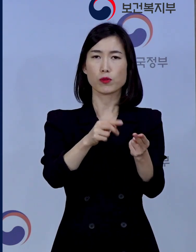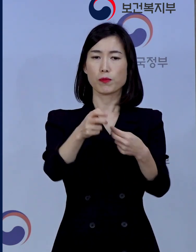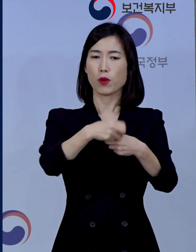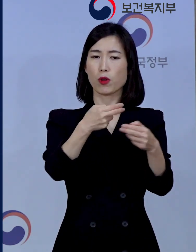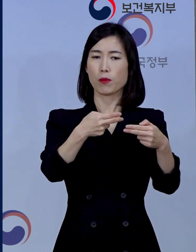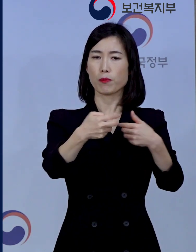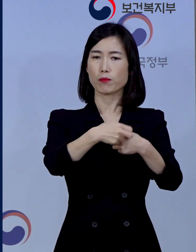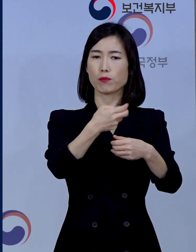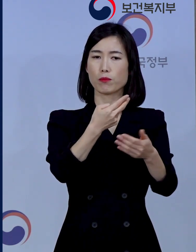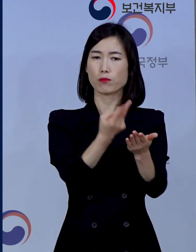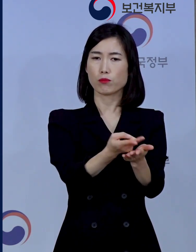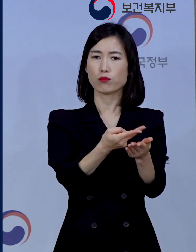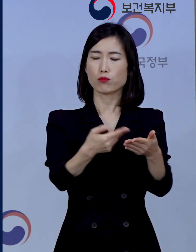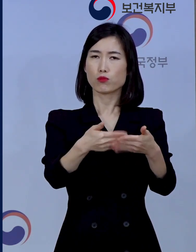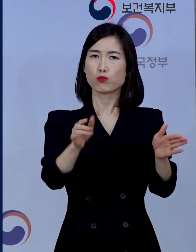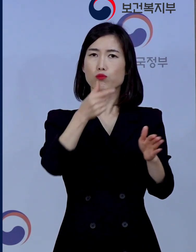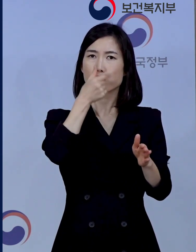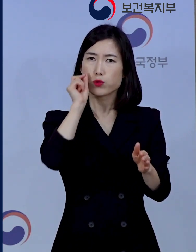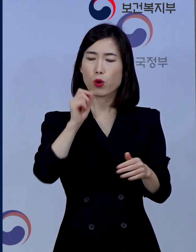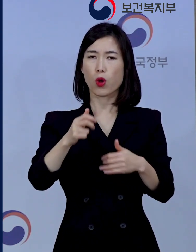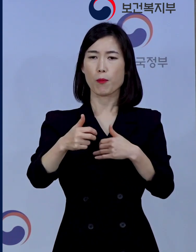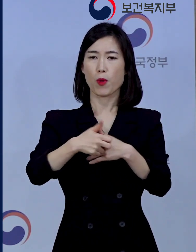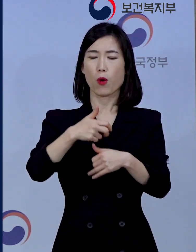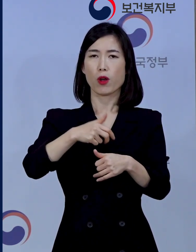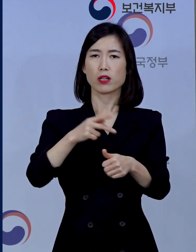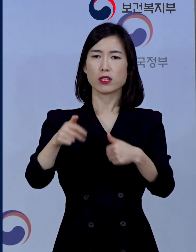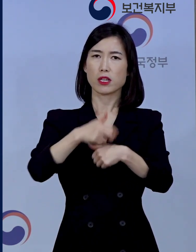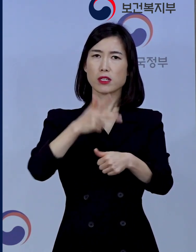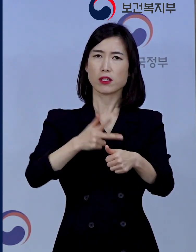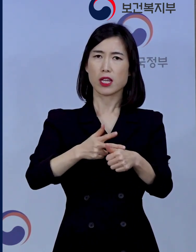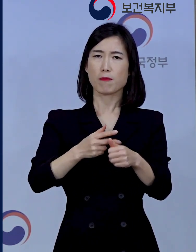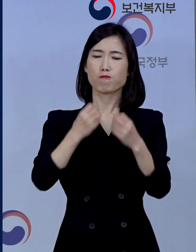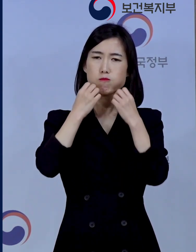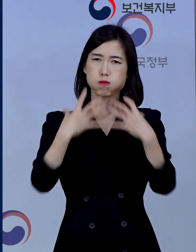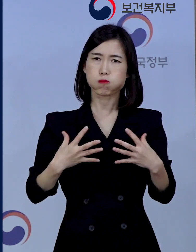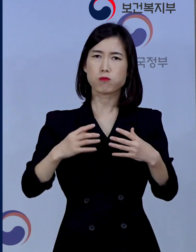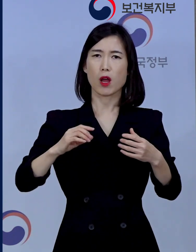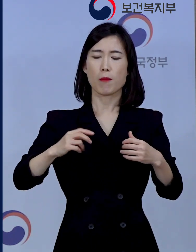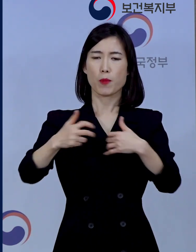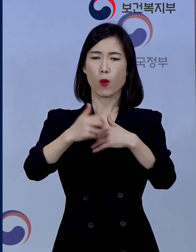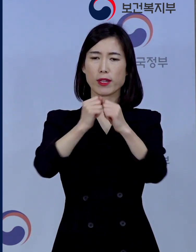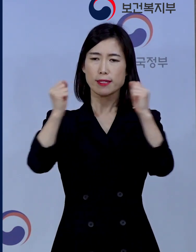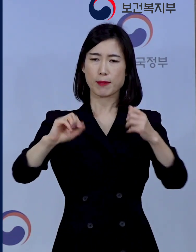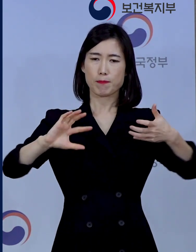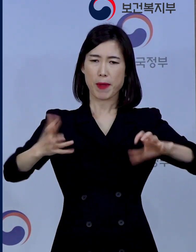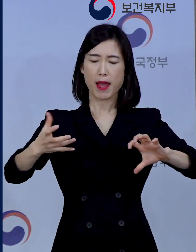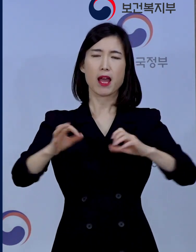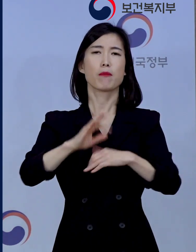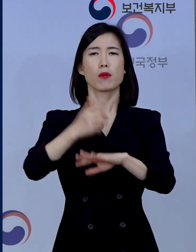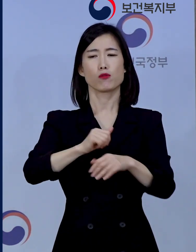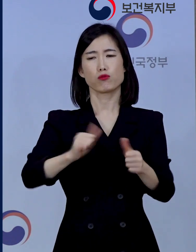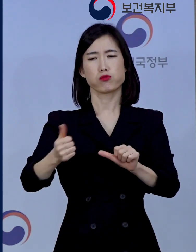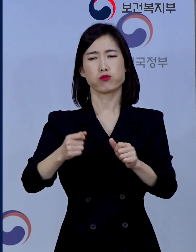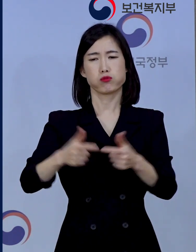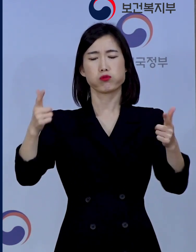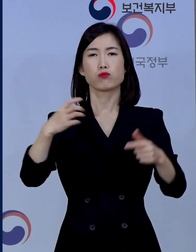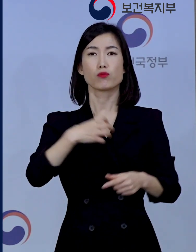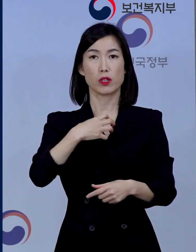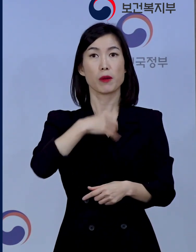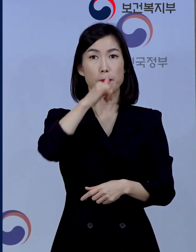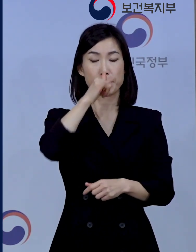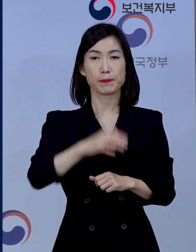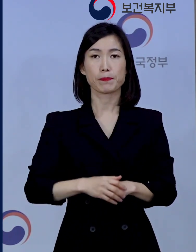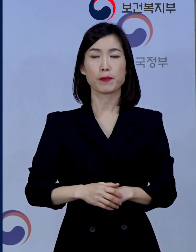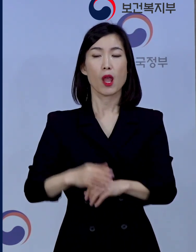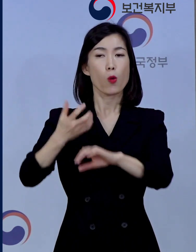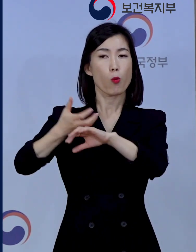부족해지고 의료체계의 여력이 사라지면 이는 바로 치명률이 높아지는 결과로 이어질 것입니다.